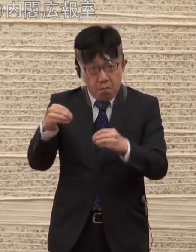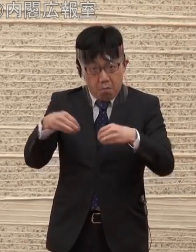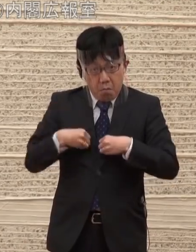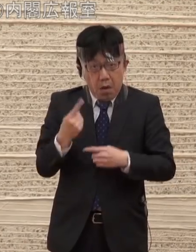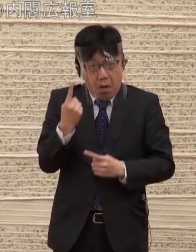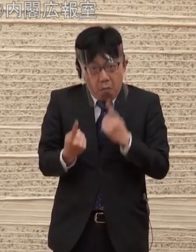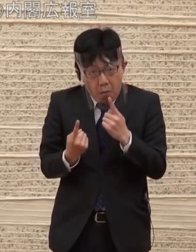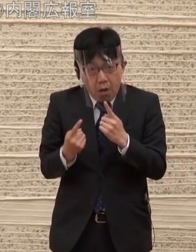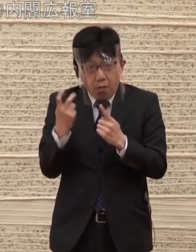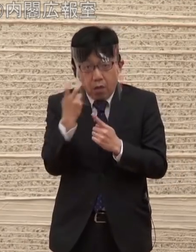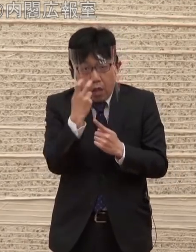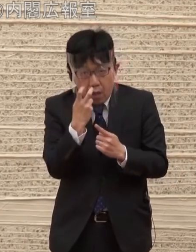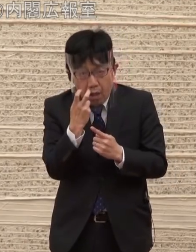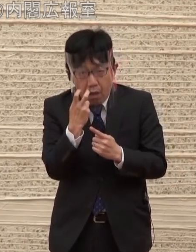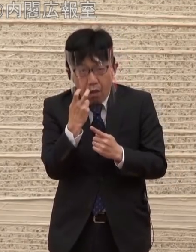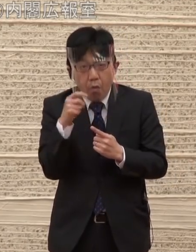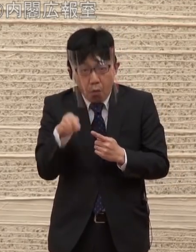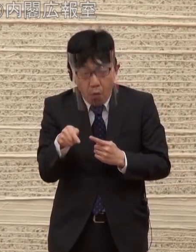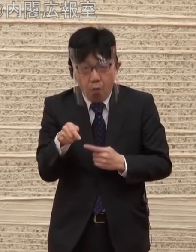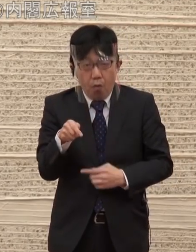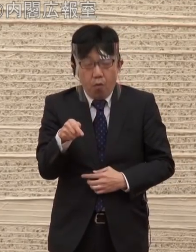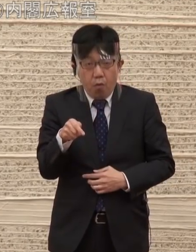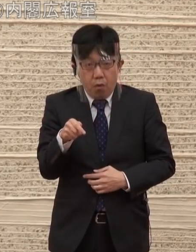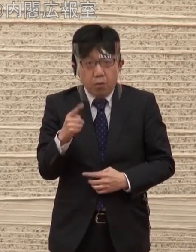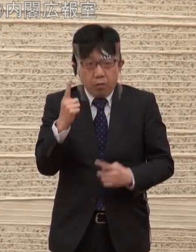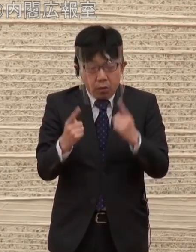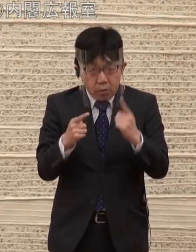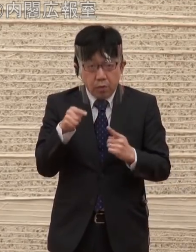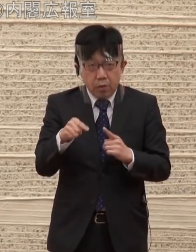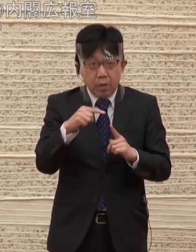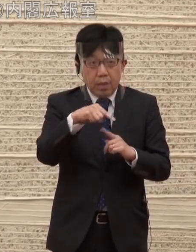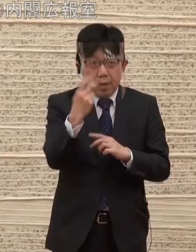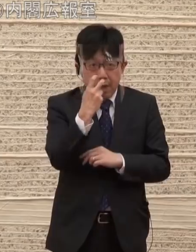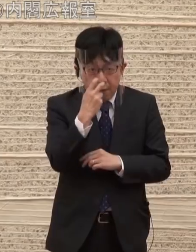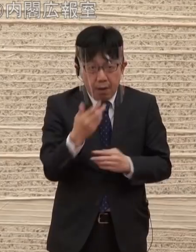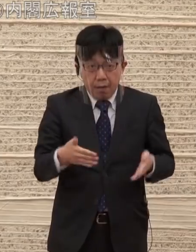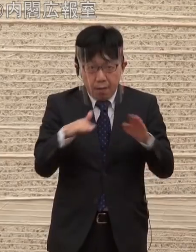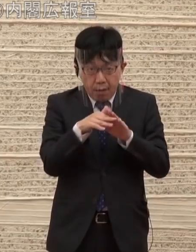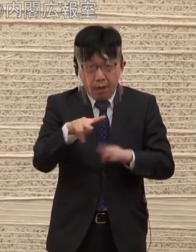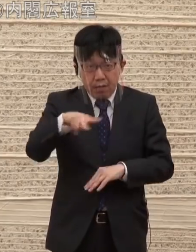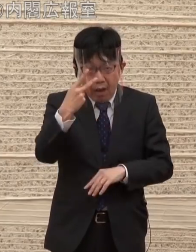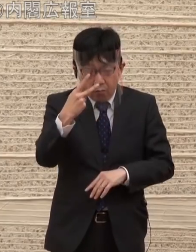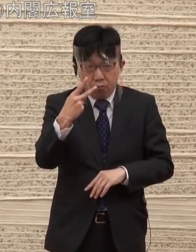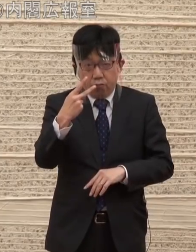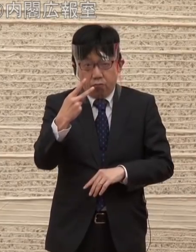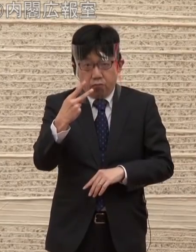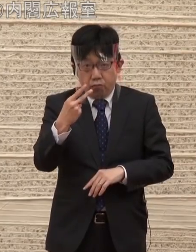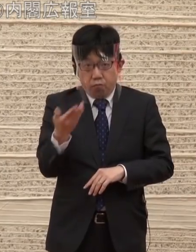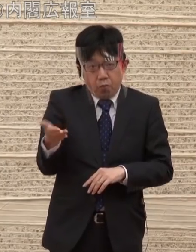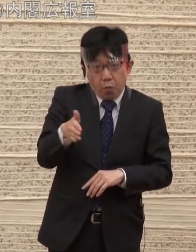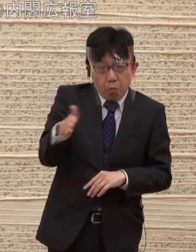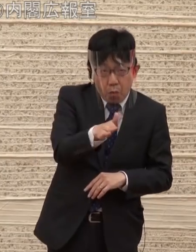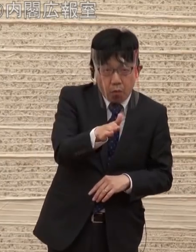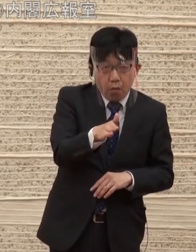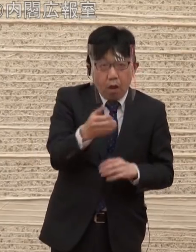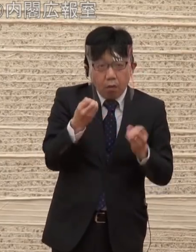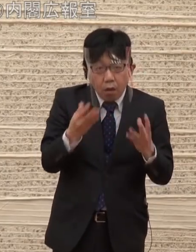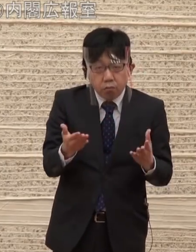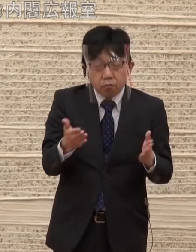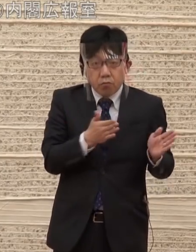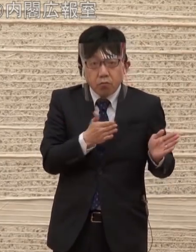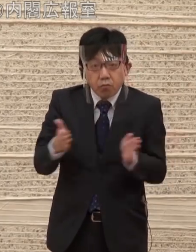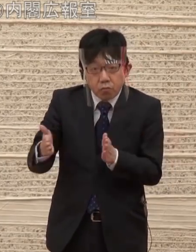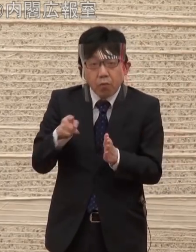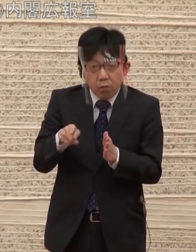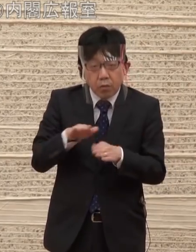100近くこの解説をしていくという話もございましたがしっかりとそういう体制も整えていくことはその